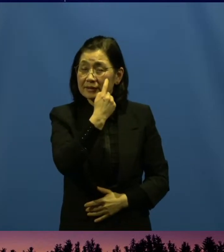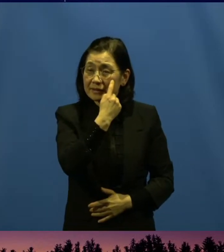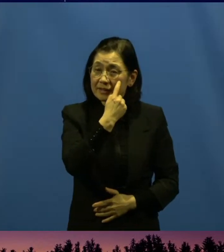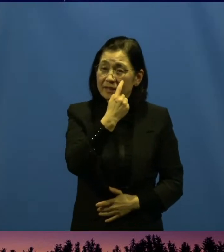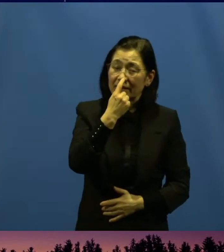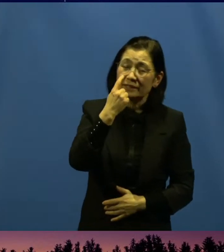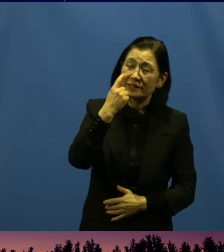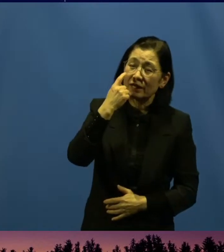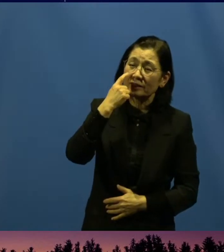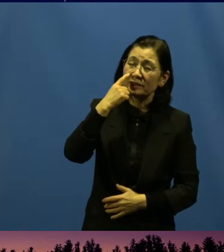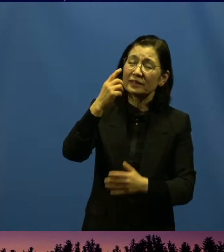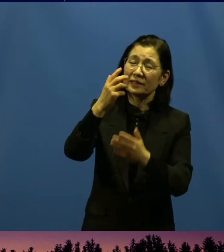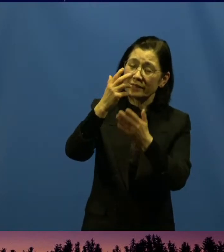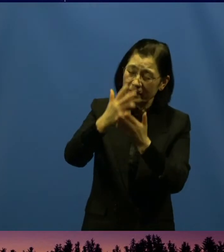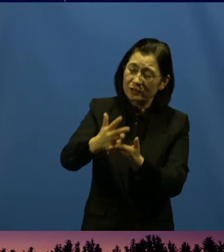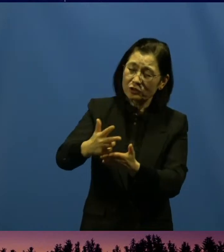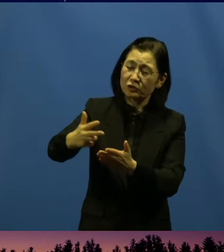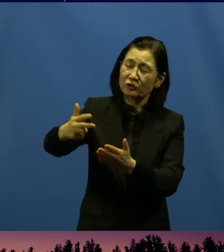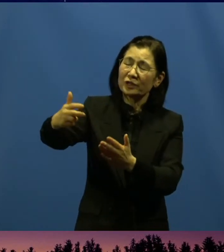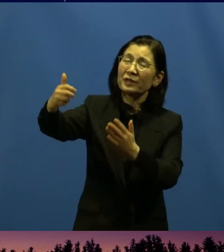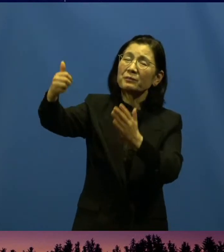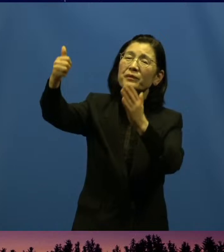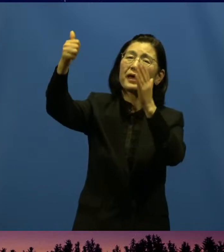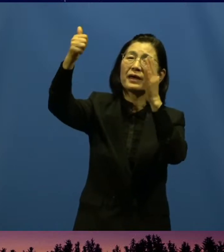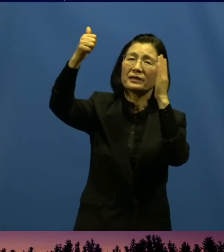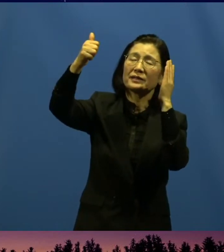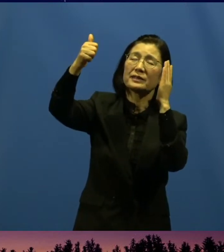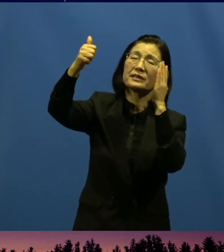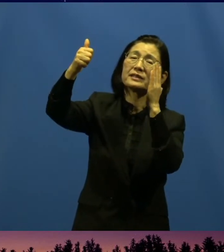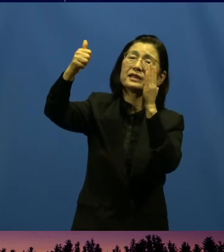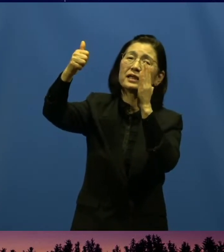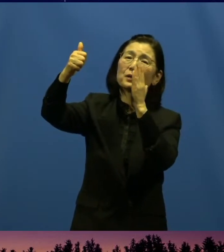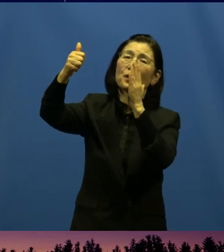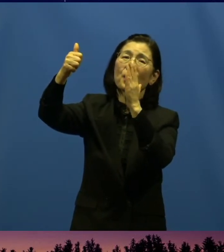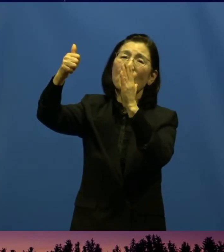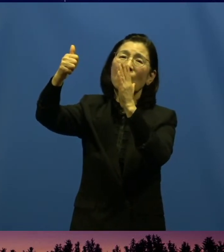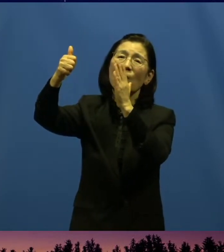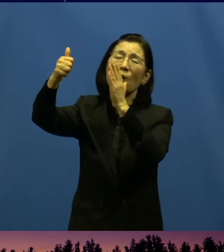모든 시선을 주님께